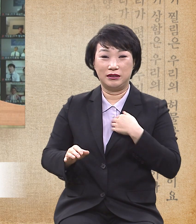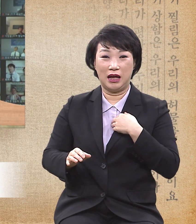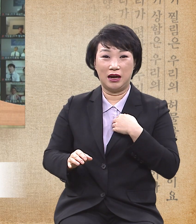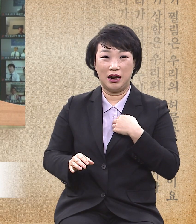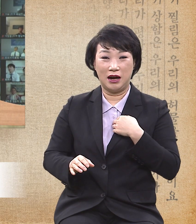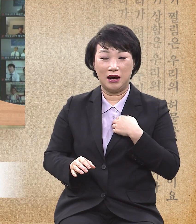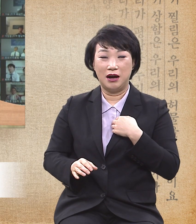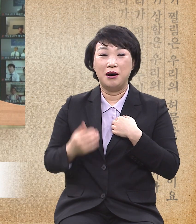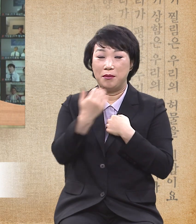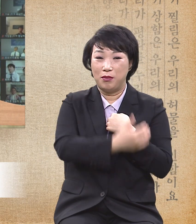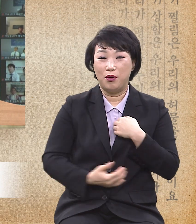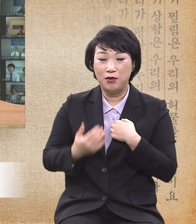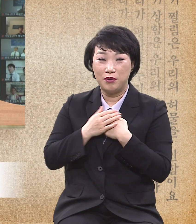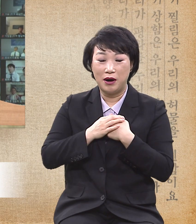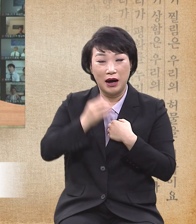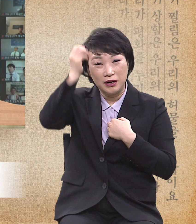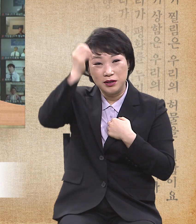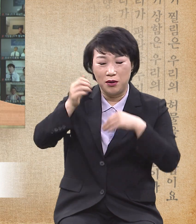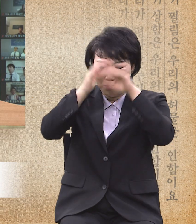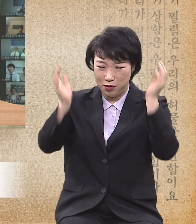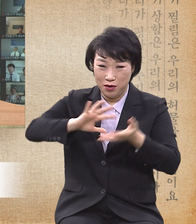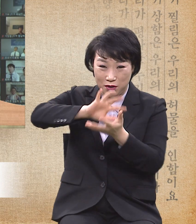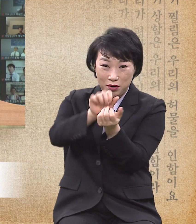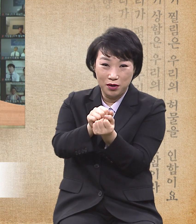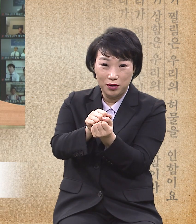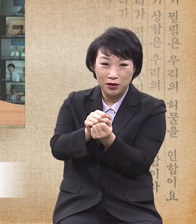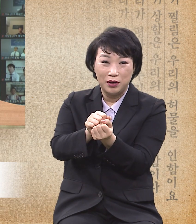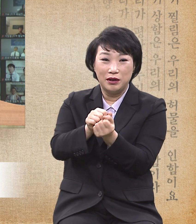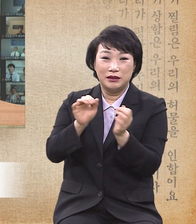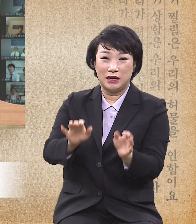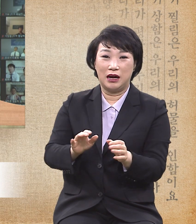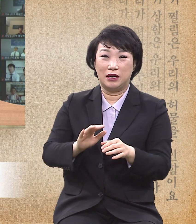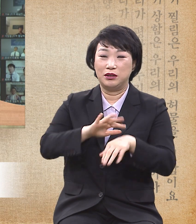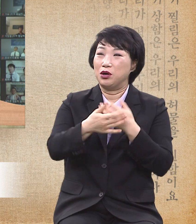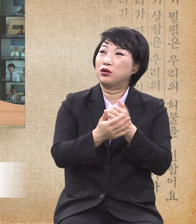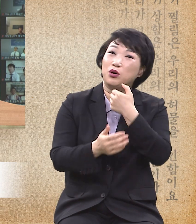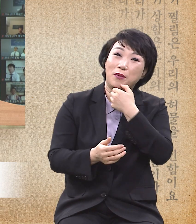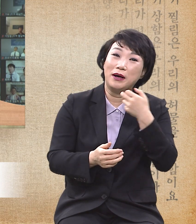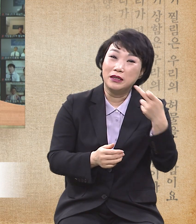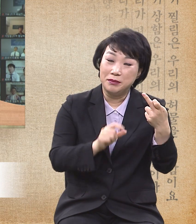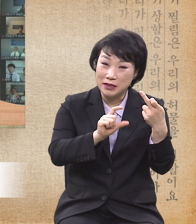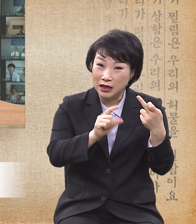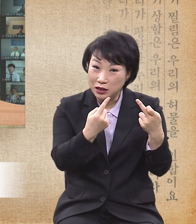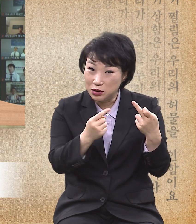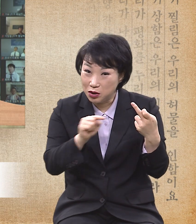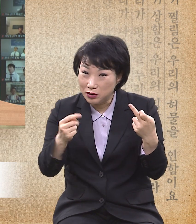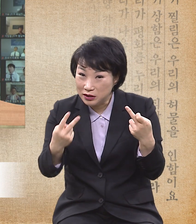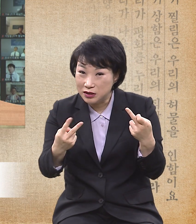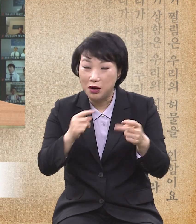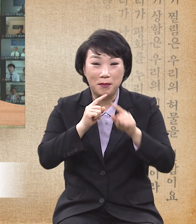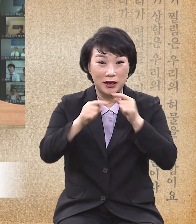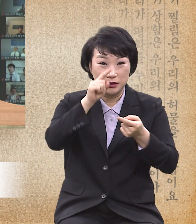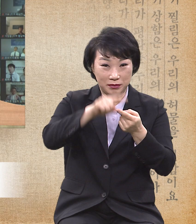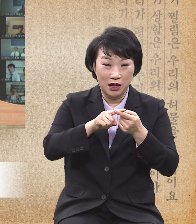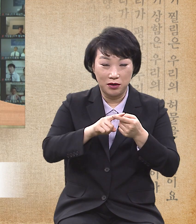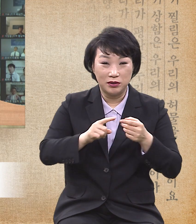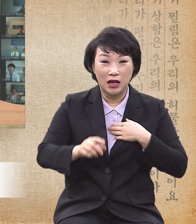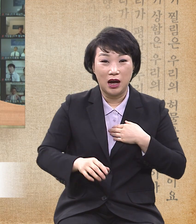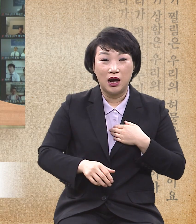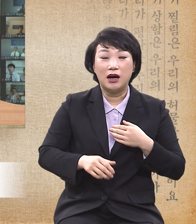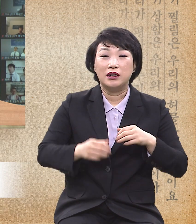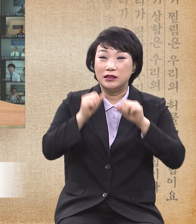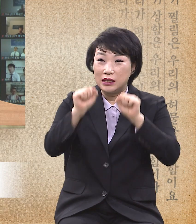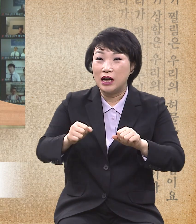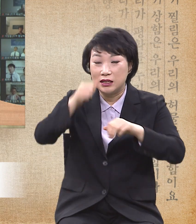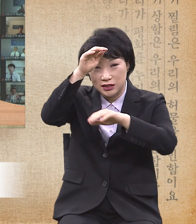내 몸과 영을 여러분 로마서 12장 1절 2절의 말씀대로 산제사로